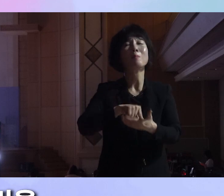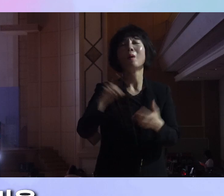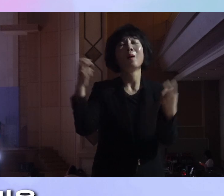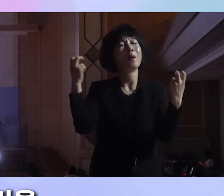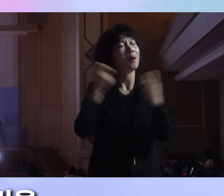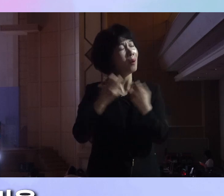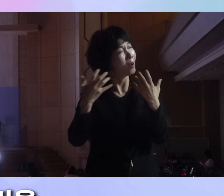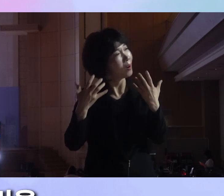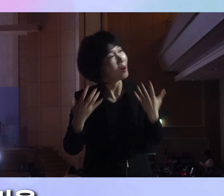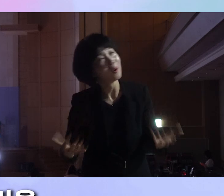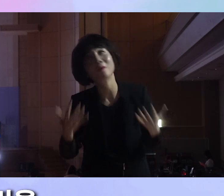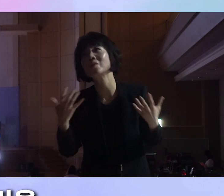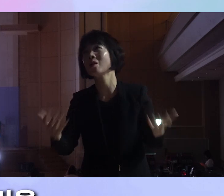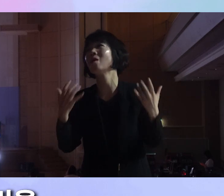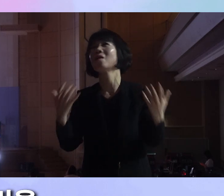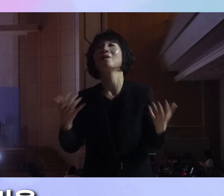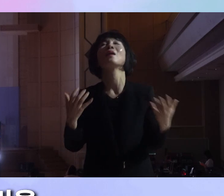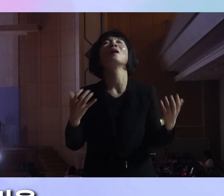선택해야